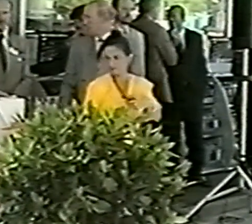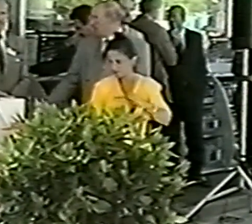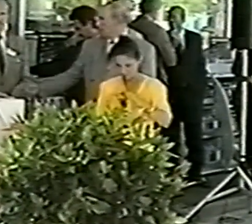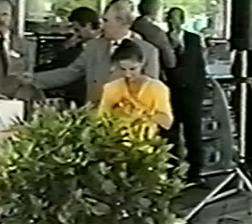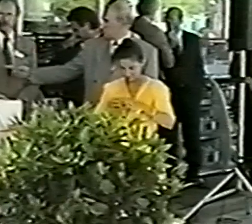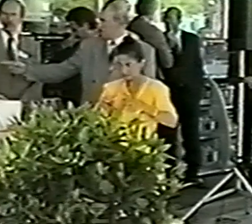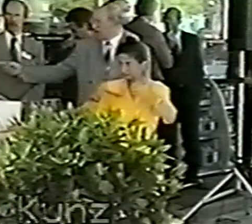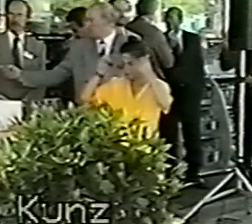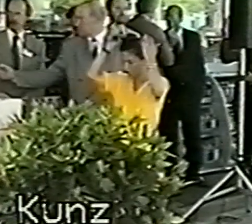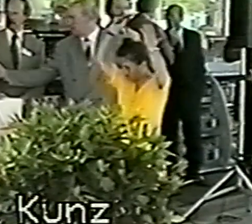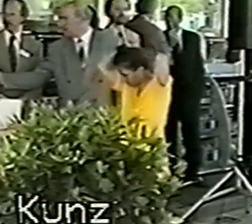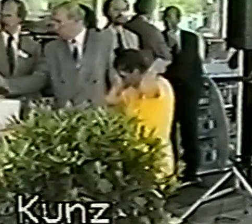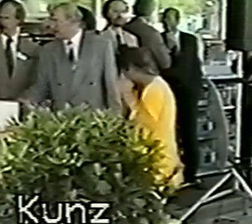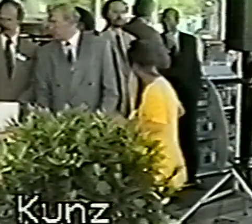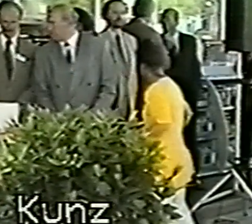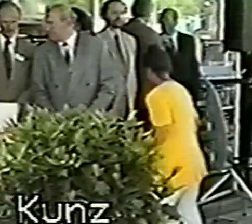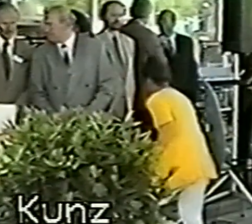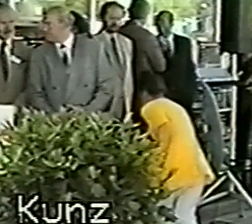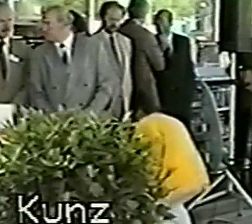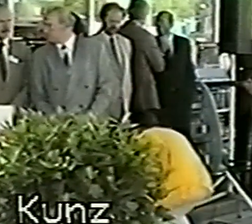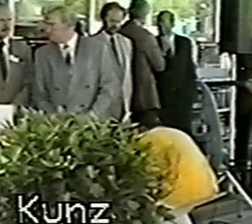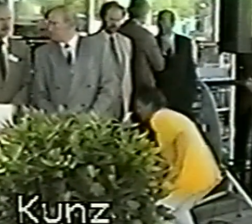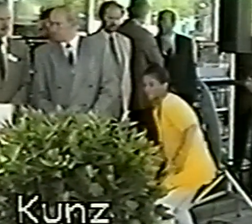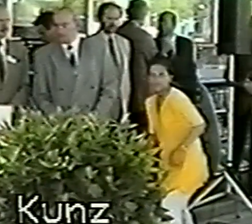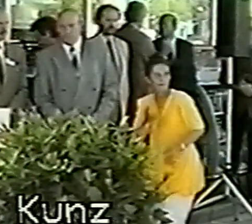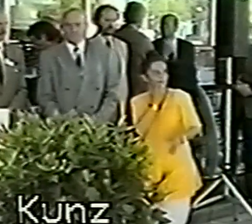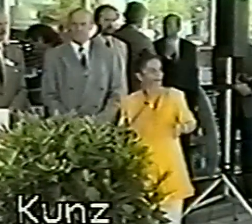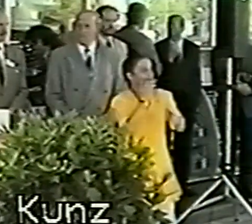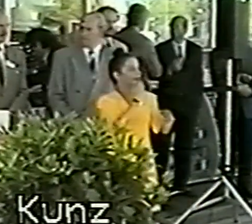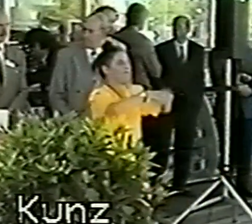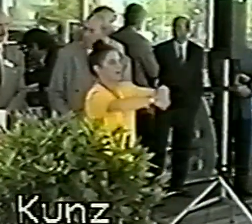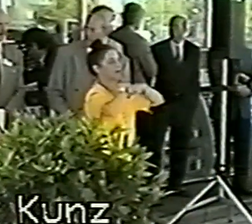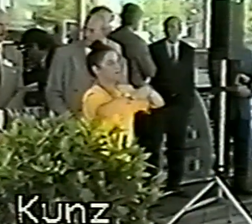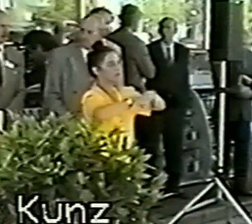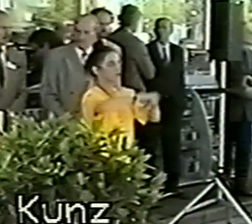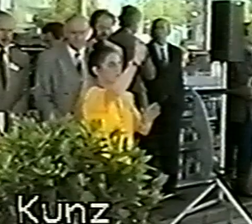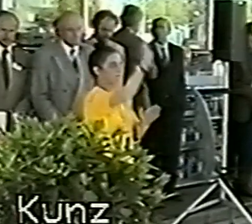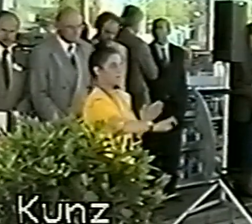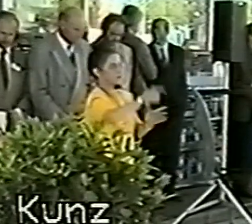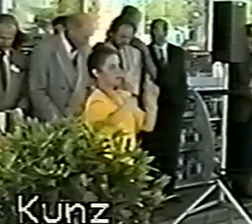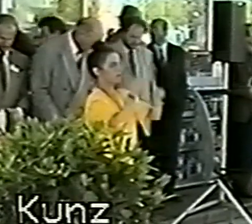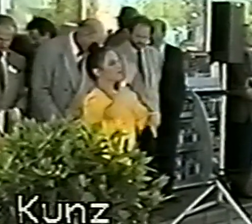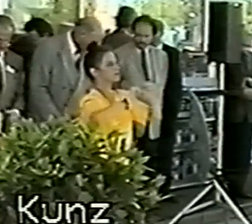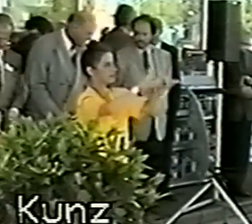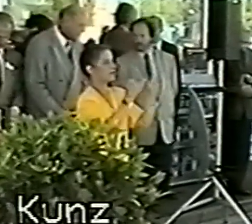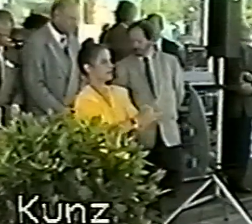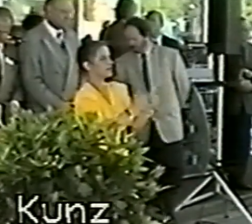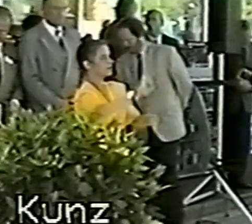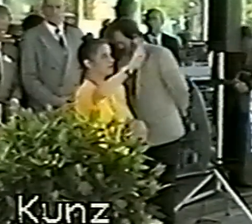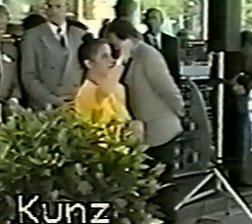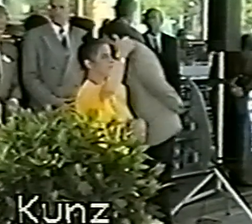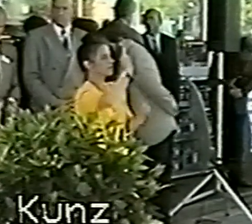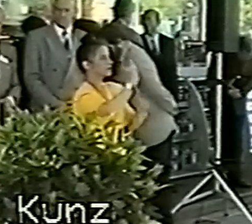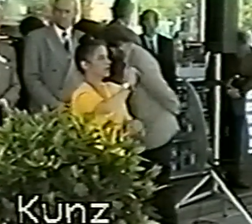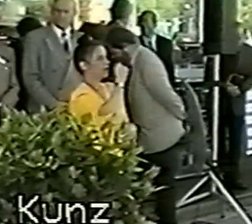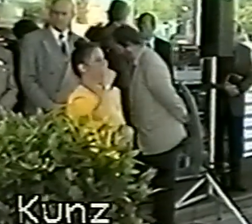J'aimerais adresser un salut tout particulier aux personnalités qui sont présentes ici aujourd'hui. Et en premier lieu, M.